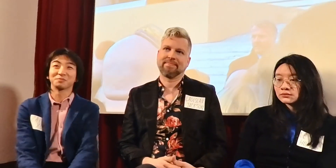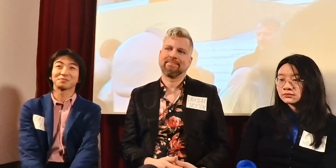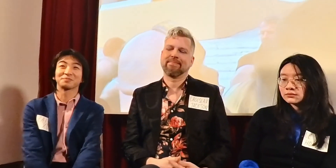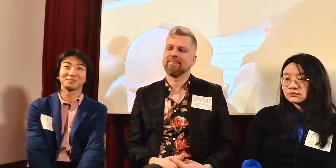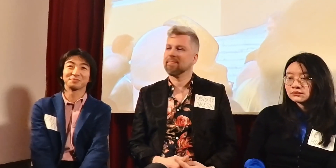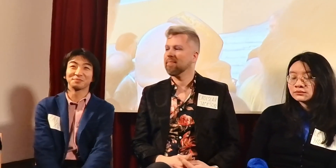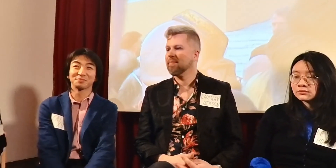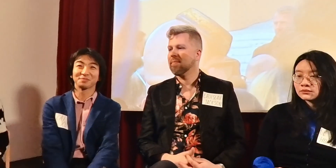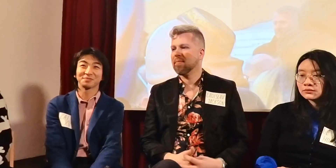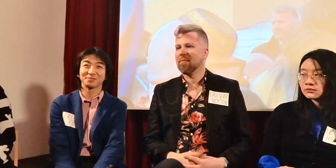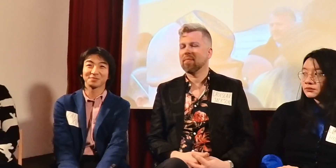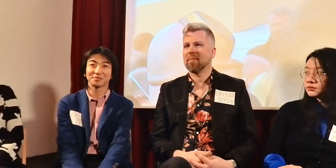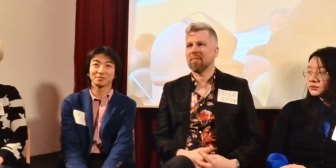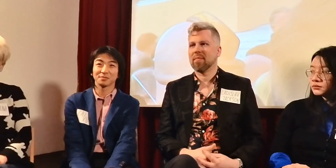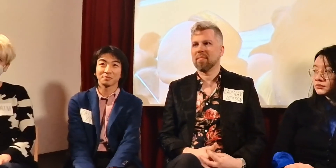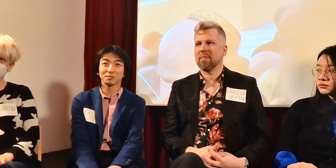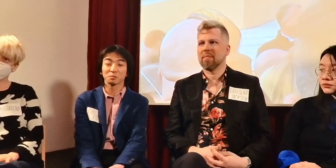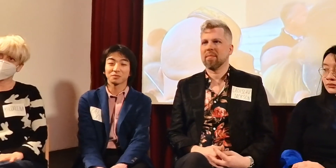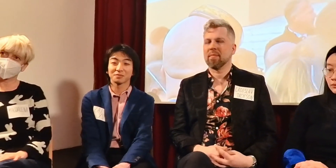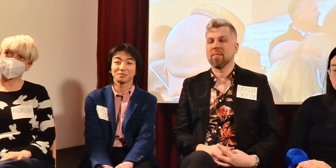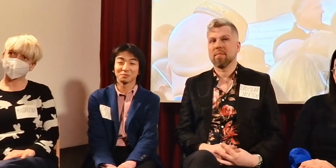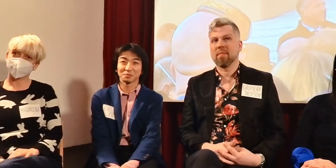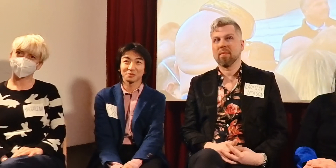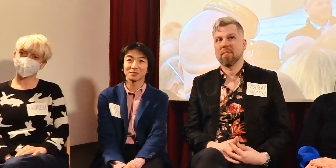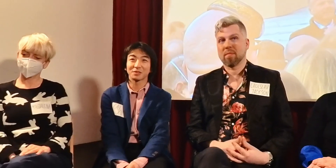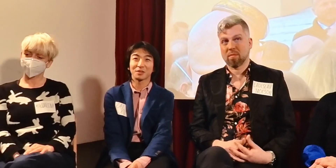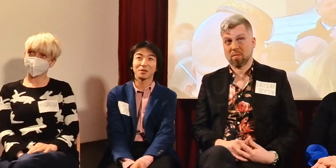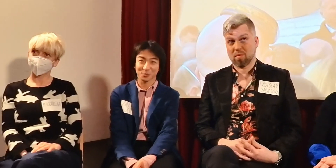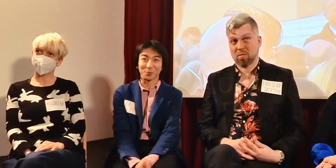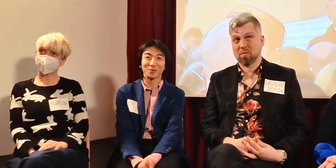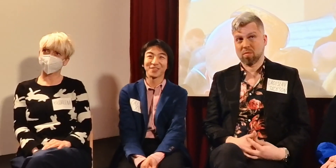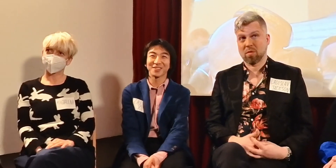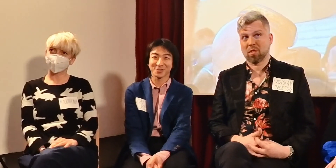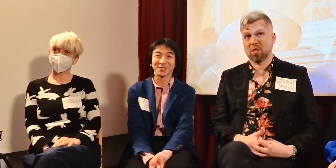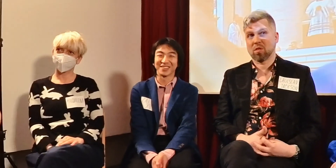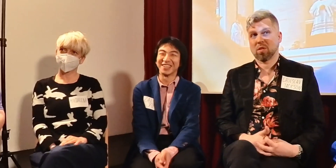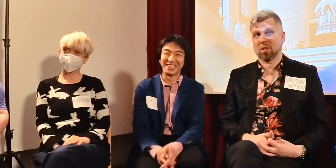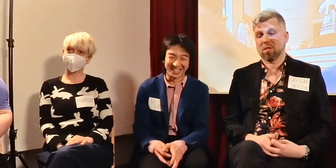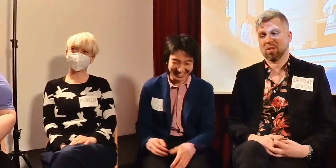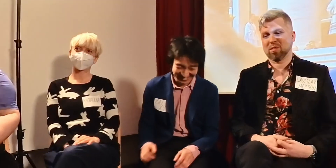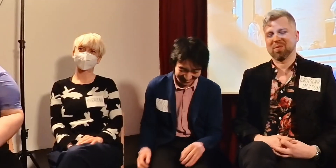Jacksona, taky galeristu, umělce Zai Hu,